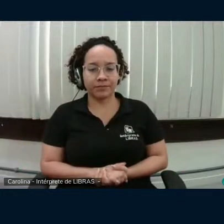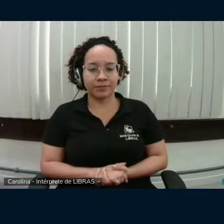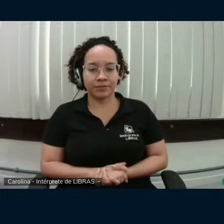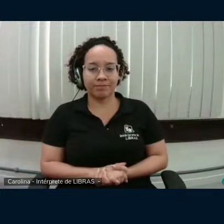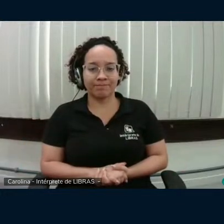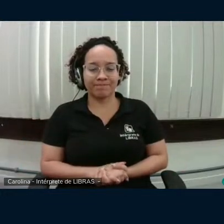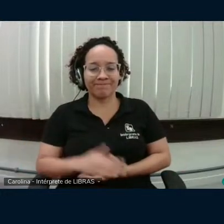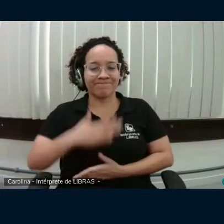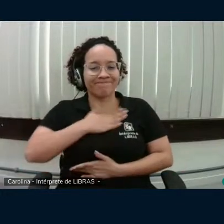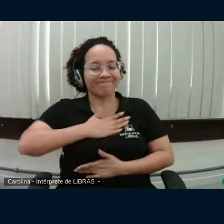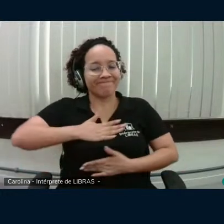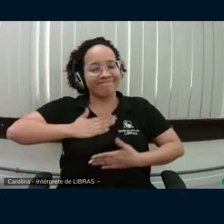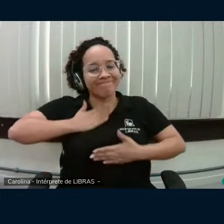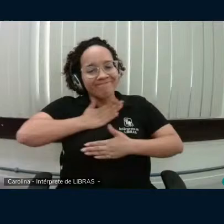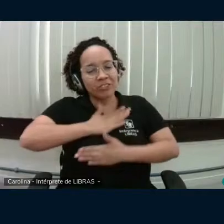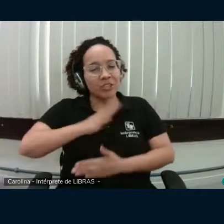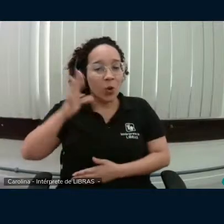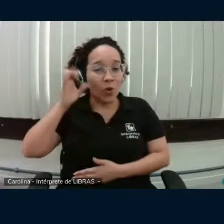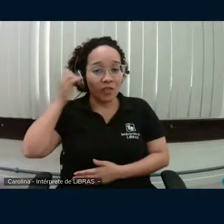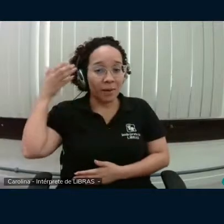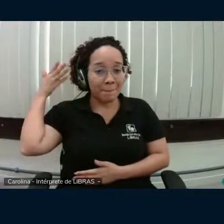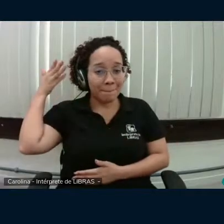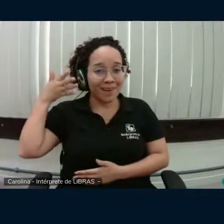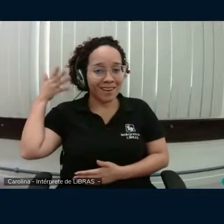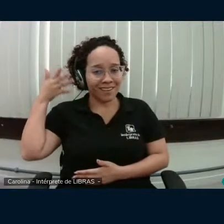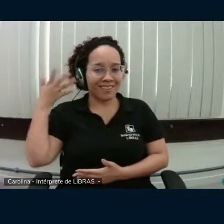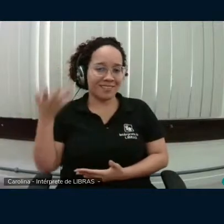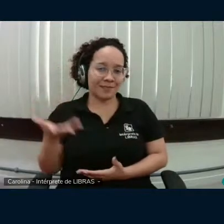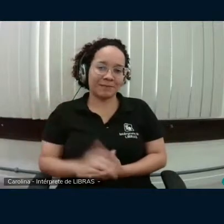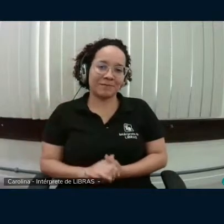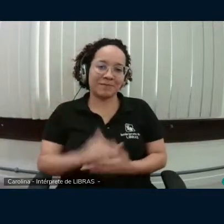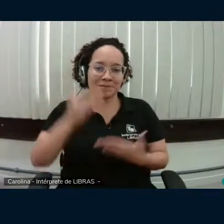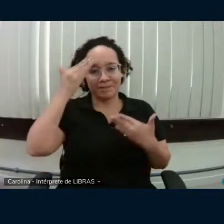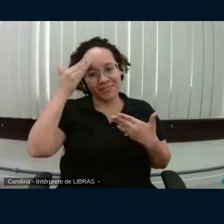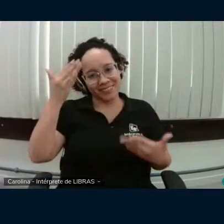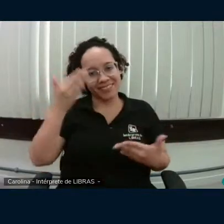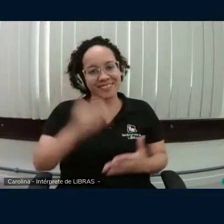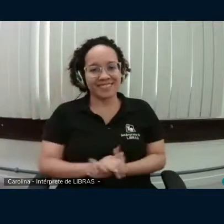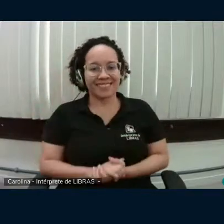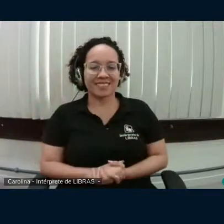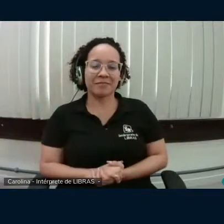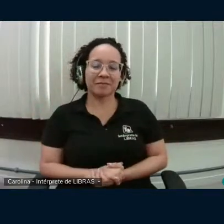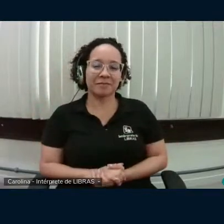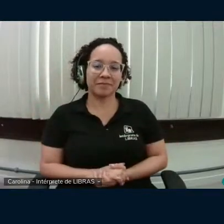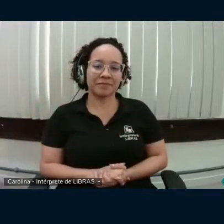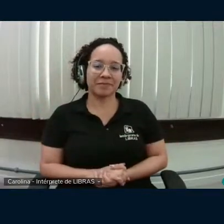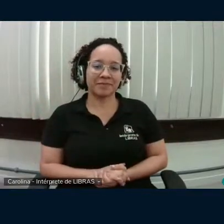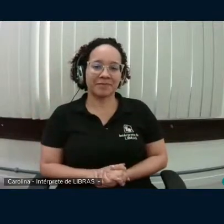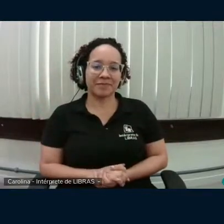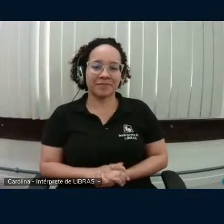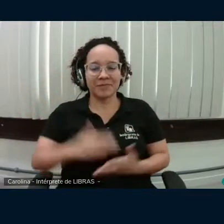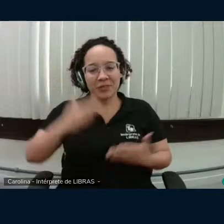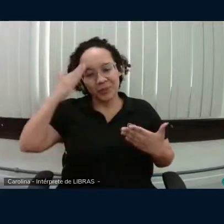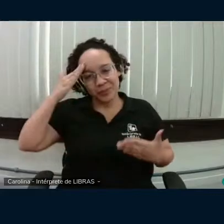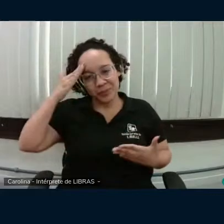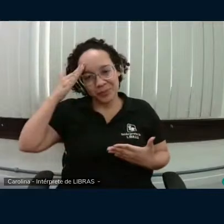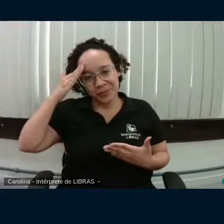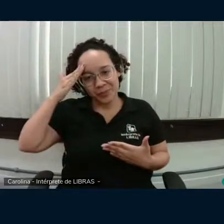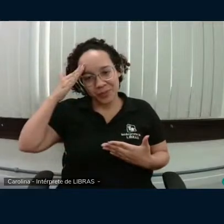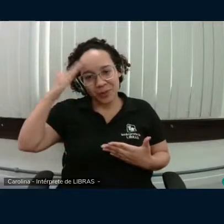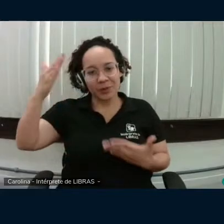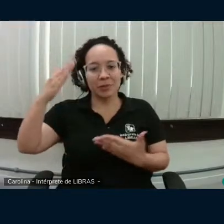que prazer ouvi-la, mas que privilégio também. Obrigada. Eu agradeço, então, agradeço aí pelas palavras tanto